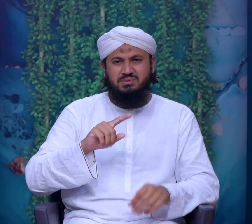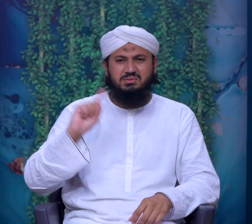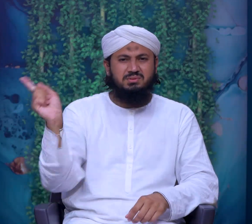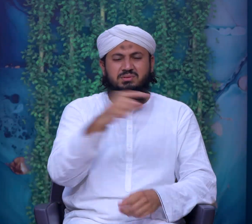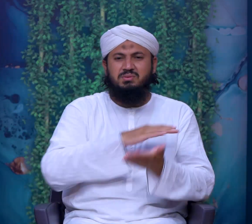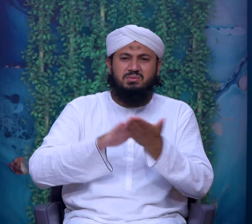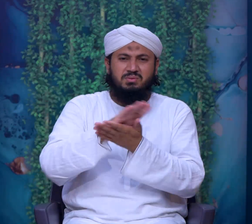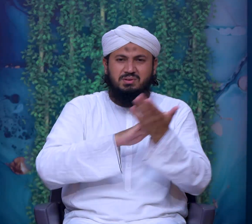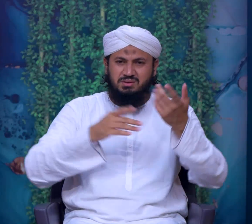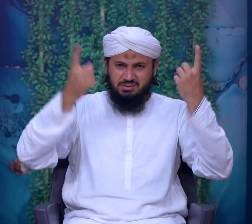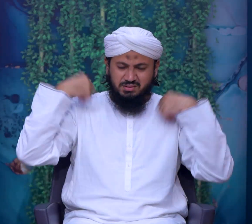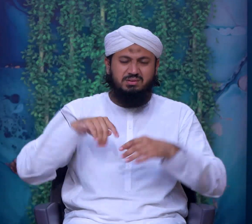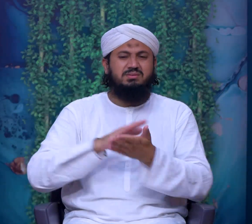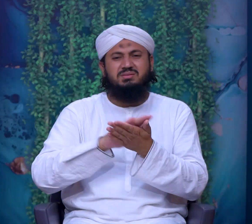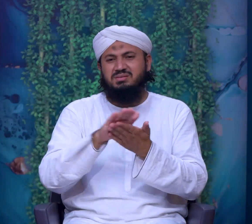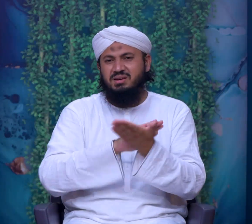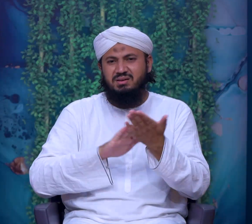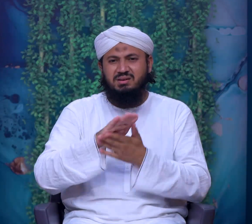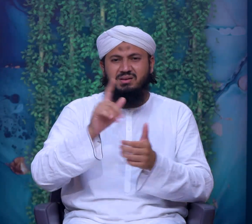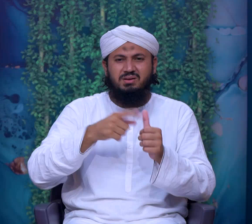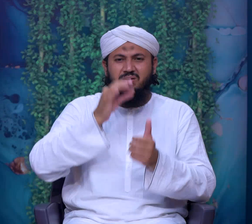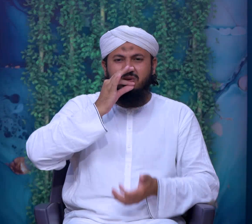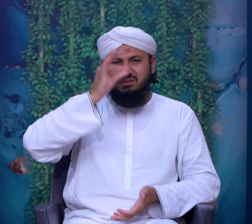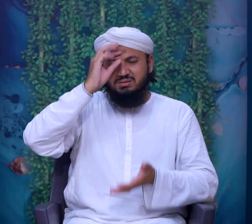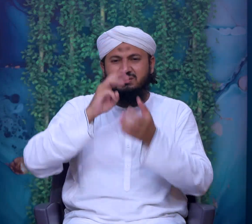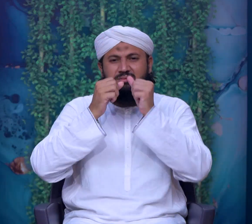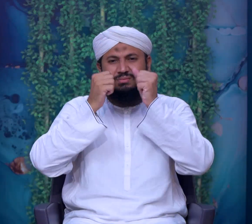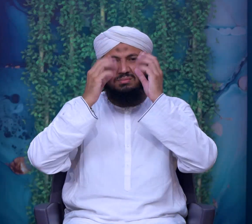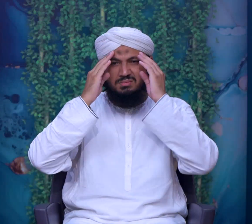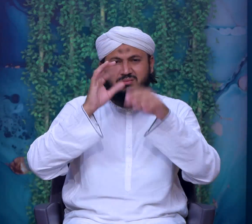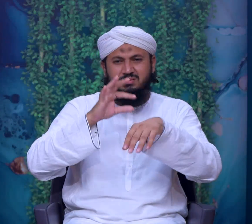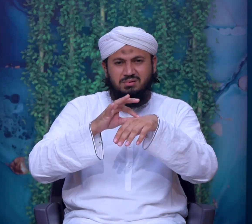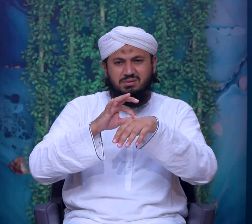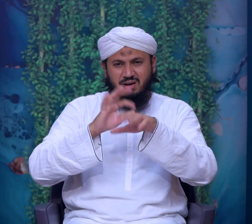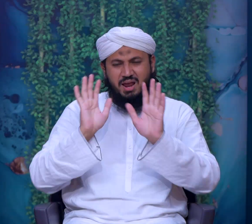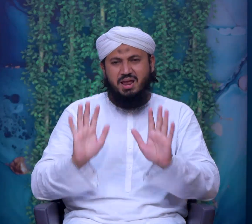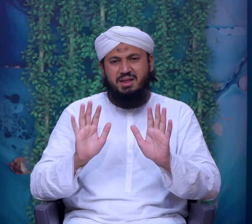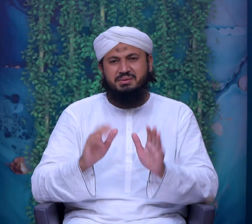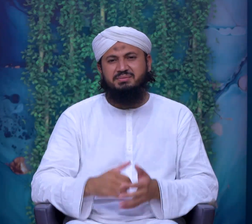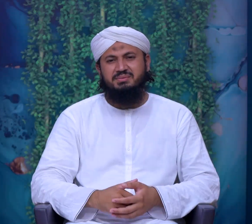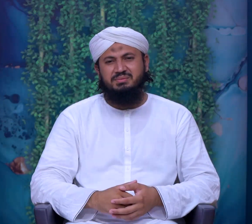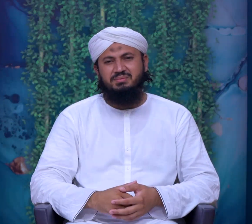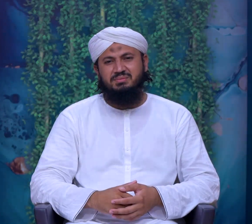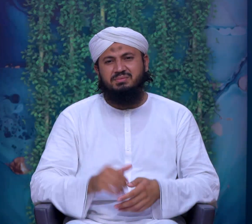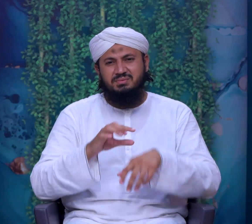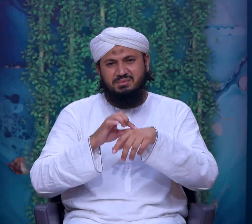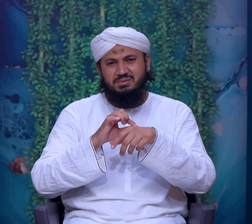اولاد خاکی ہے۔ ہمارے آقا صلی اللہ علیہ وآلہ وصحبہ وسلم بھی اس کائنات میں بشر بن کر تشریف لائے، مگر آپ